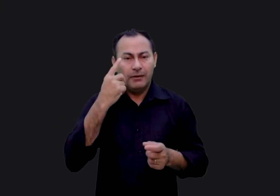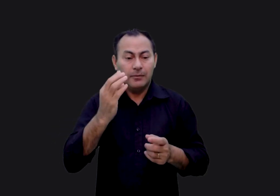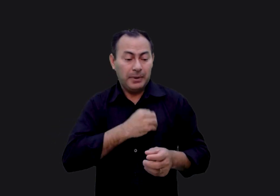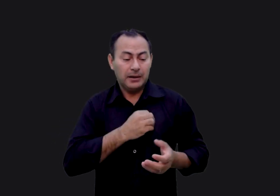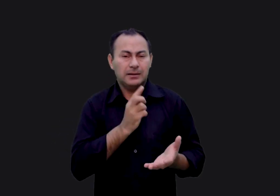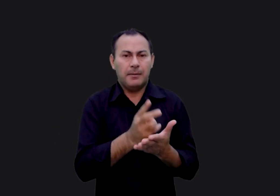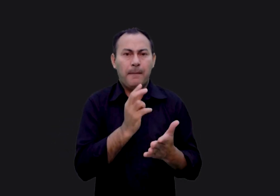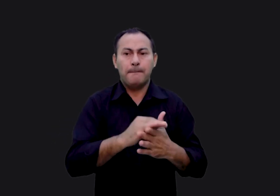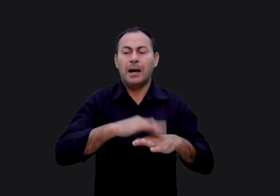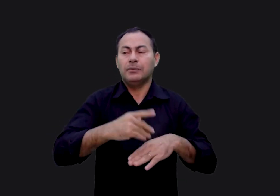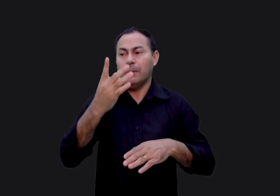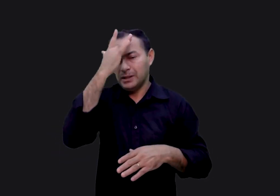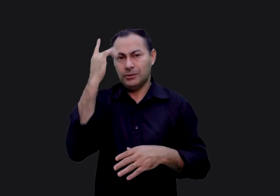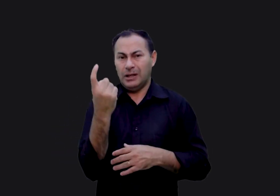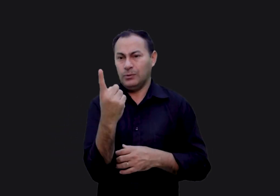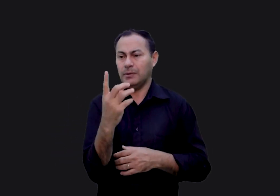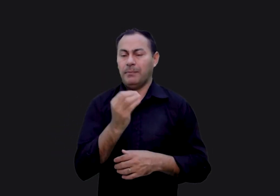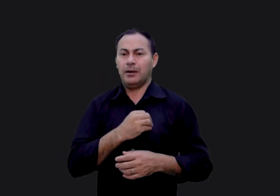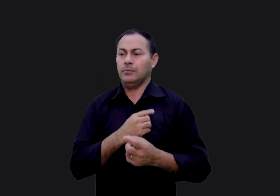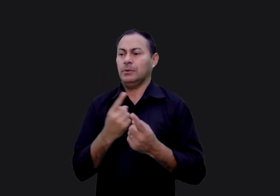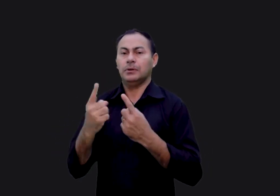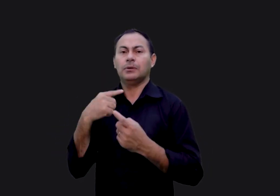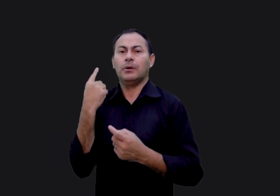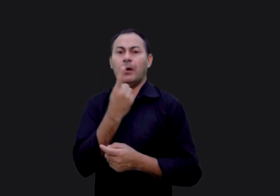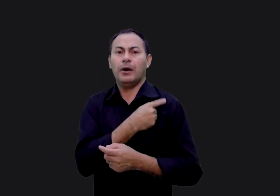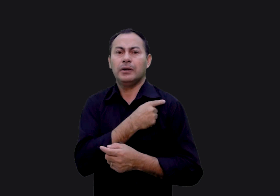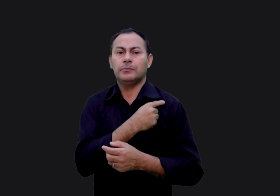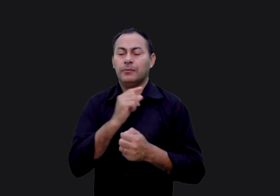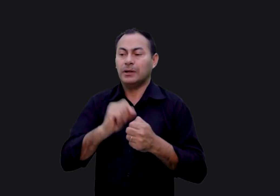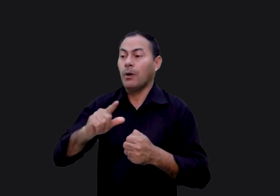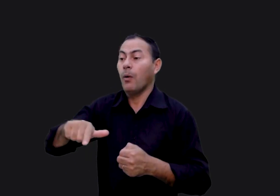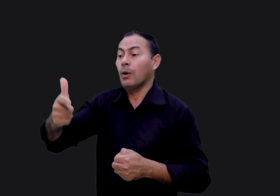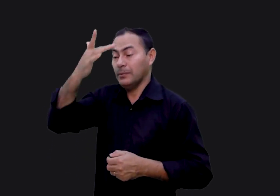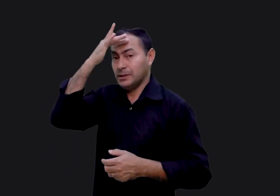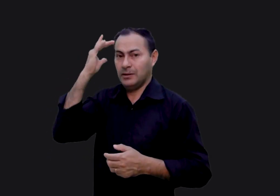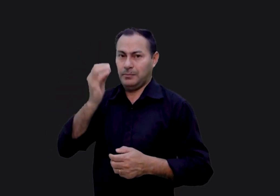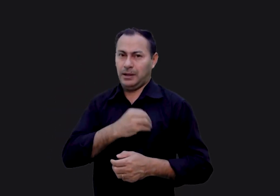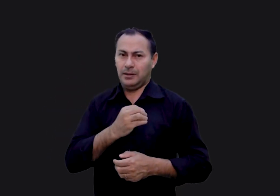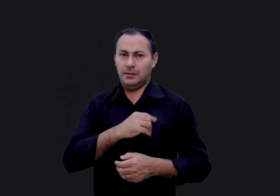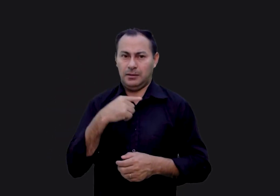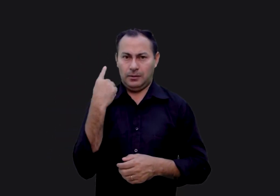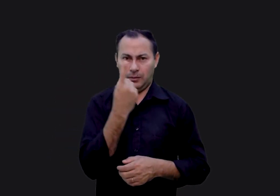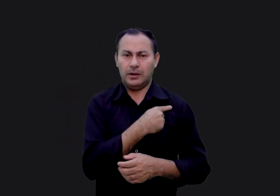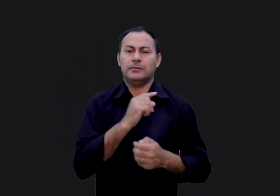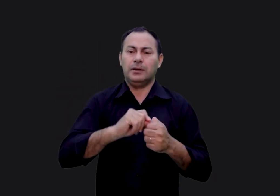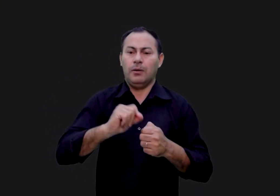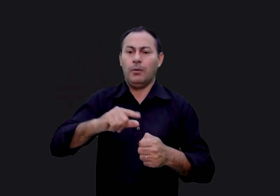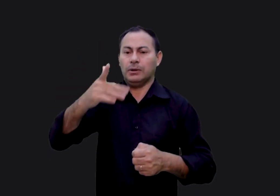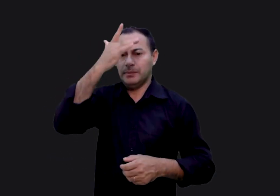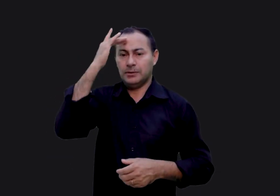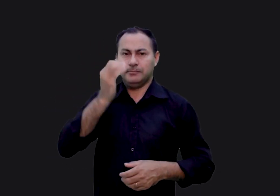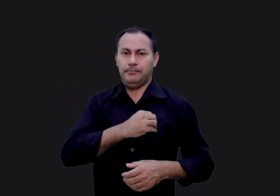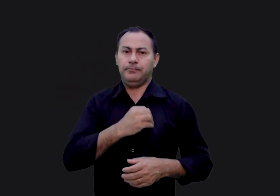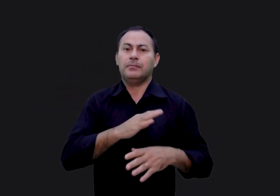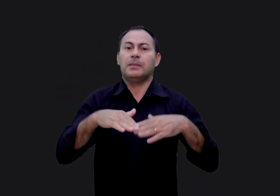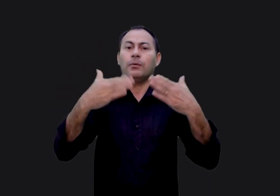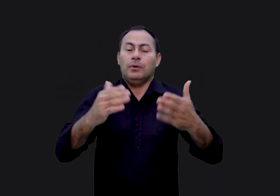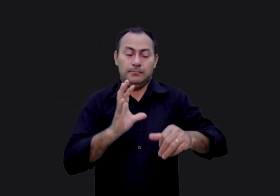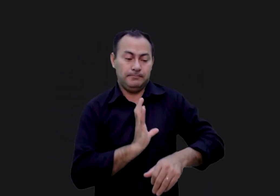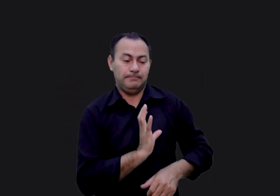pecamos com mais uma pessoa. Nós levamos outros ao pecado. Nós levamos, sim, outros ao pecado. E quando nos